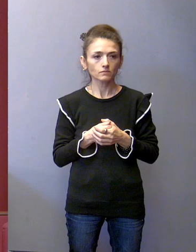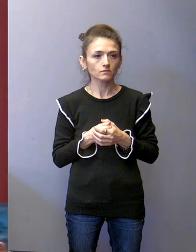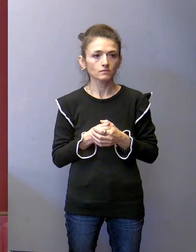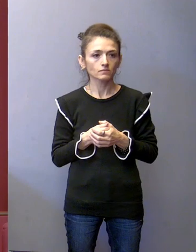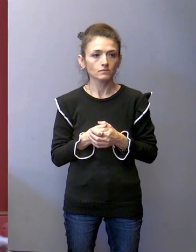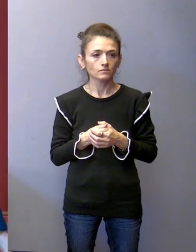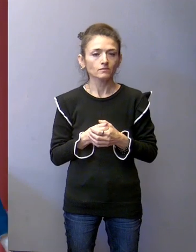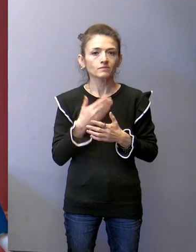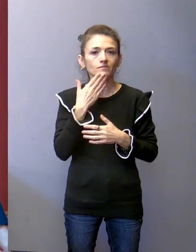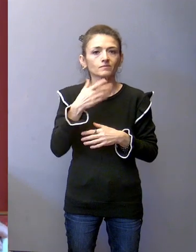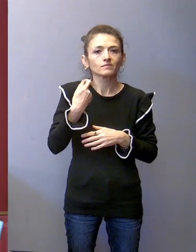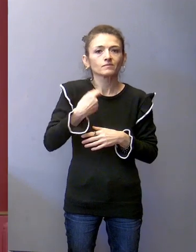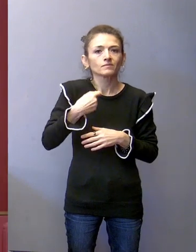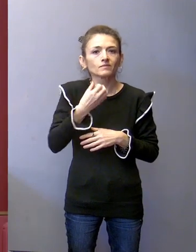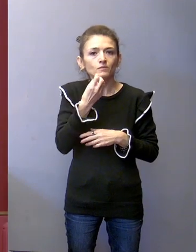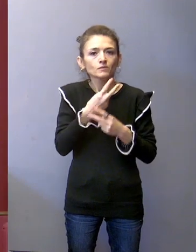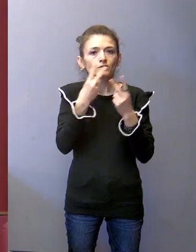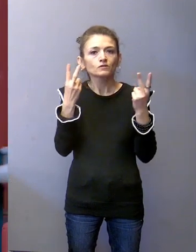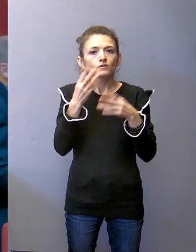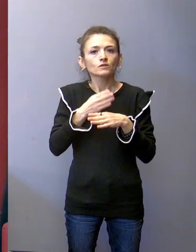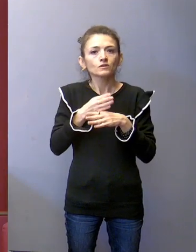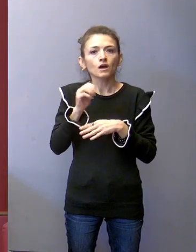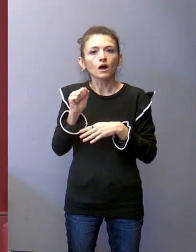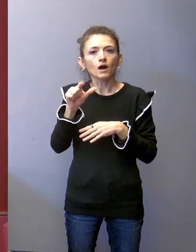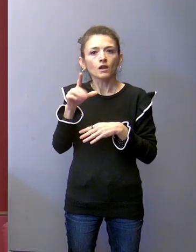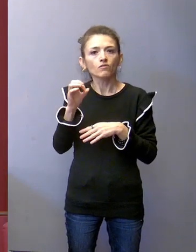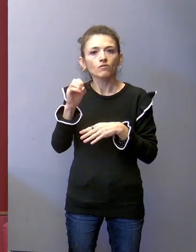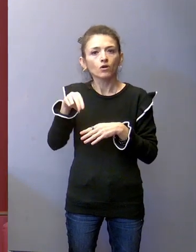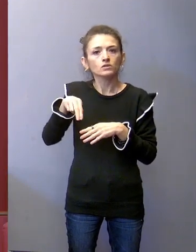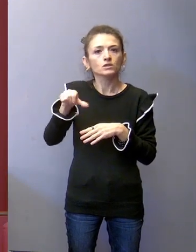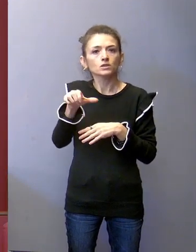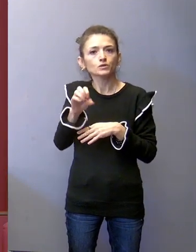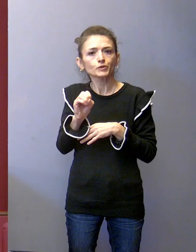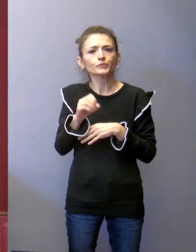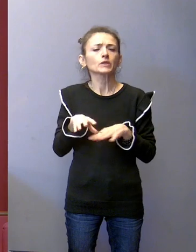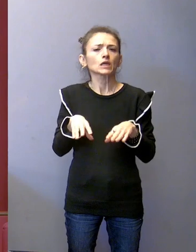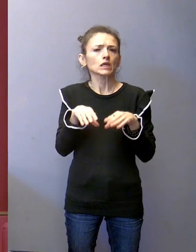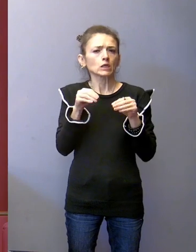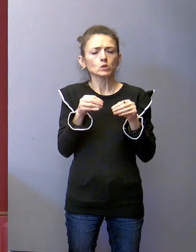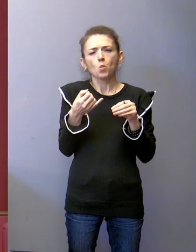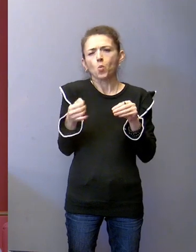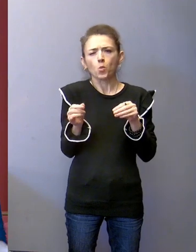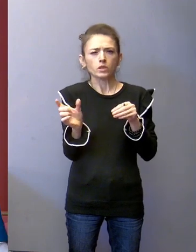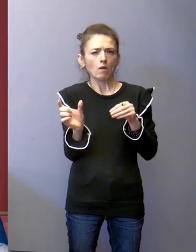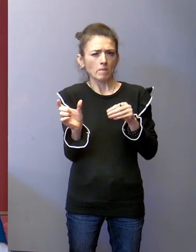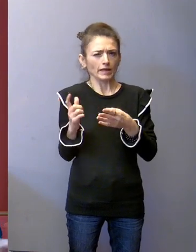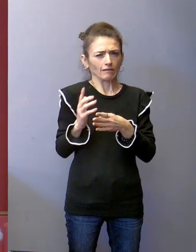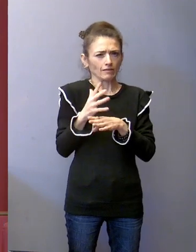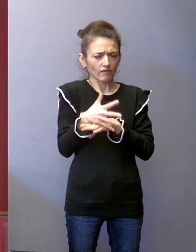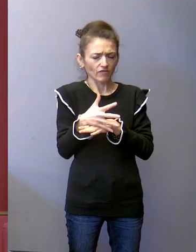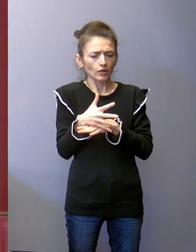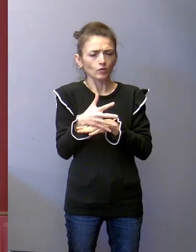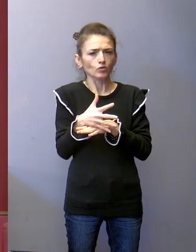Grazie Presidente buongiorno consigliera Alfonso Premesso che inizio dall'ultima parte del suo